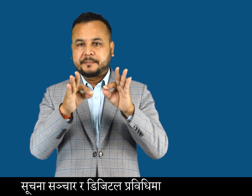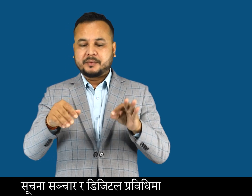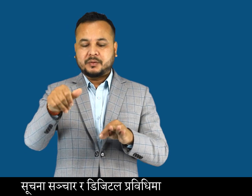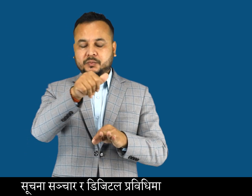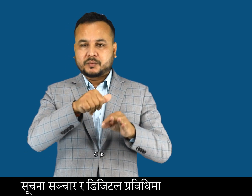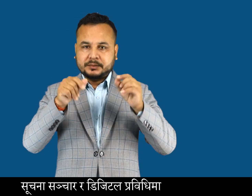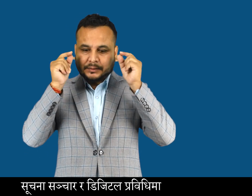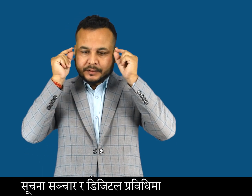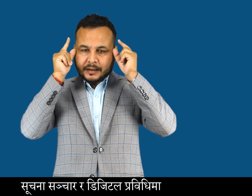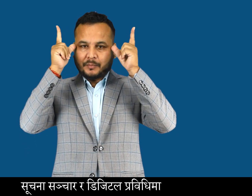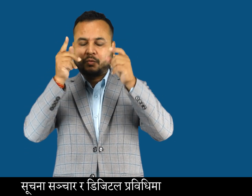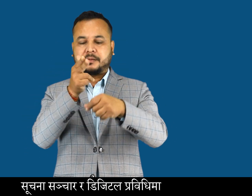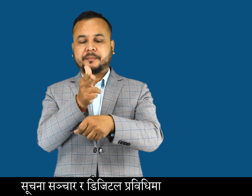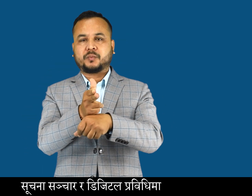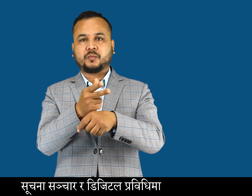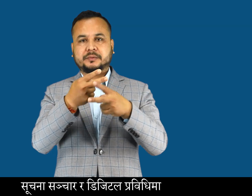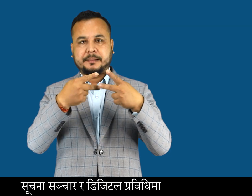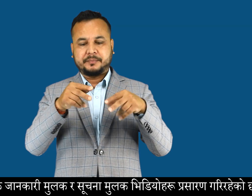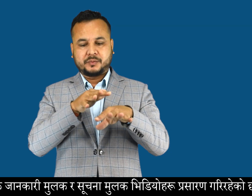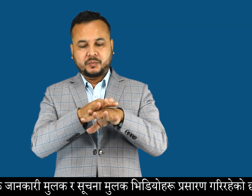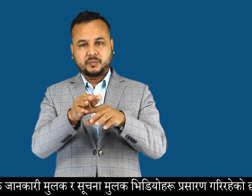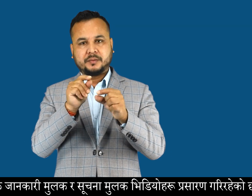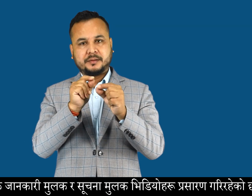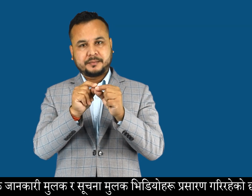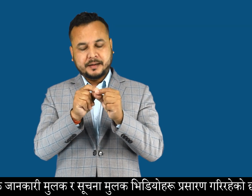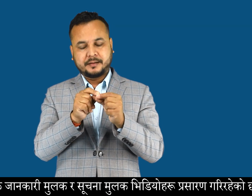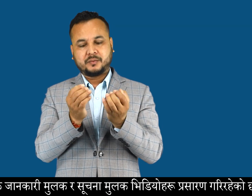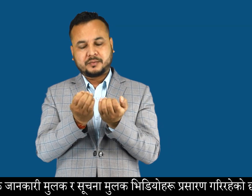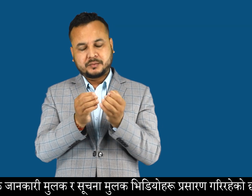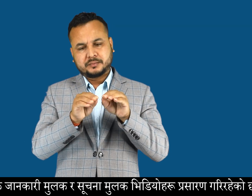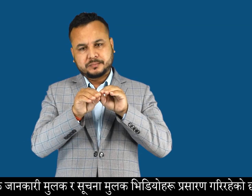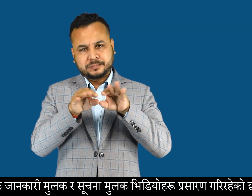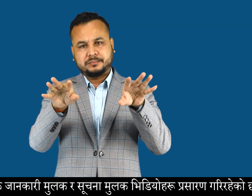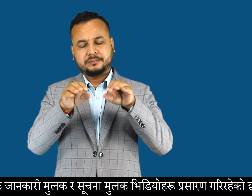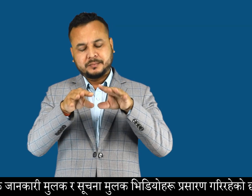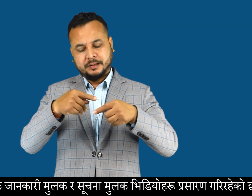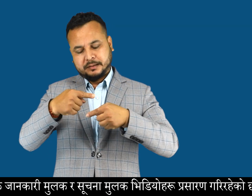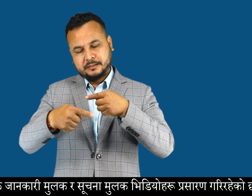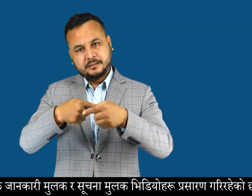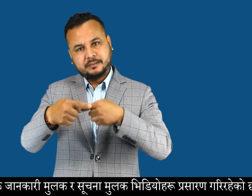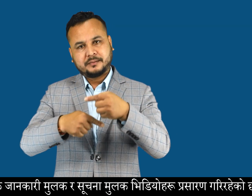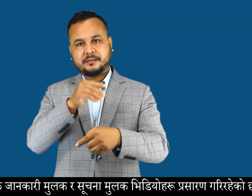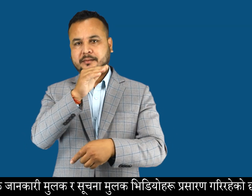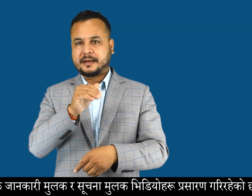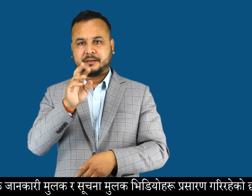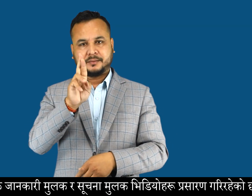सञ्चार र डिजिटल प्रविधिमा विभिन्न पहुँचयुक्त जानकारीमूलक र सूचनामूलक भिडियोहरू